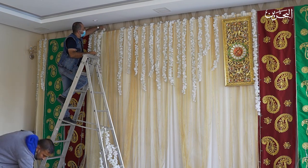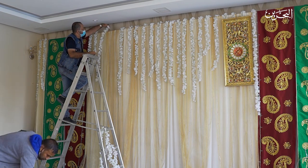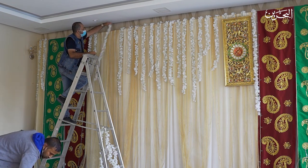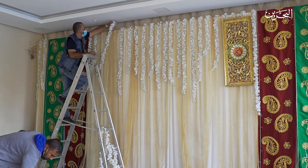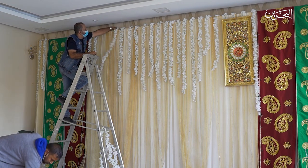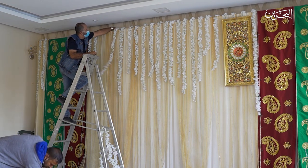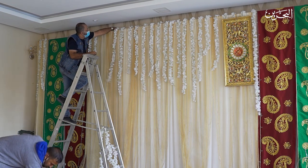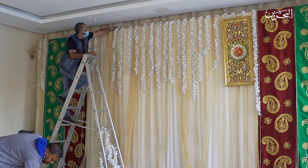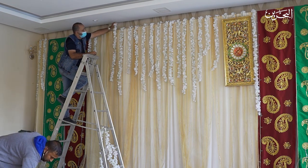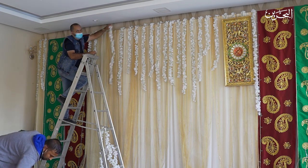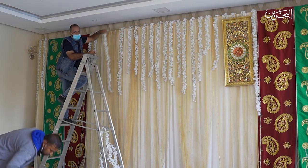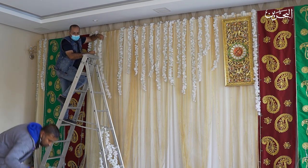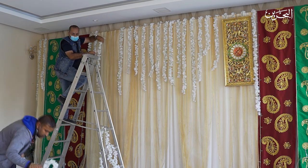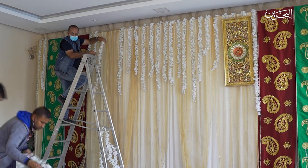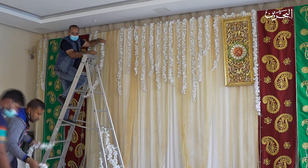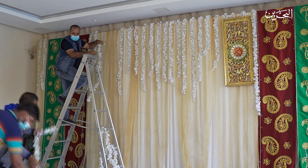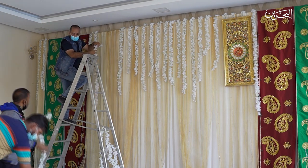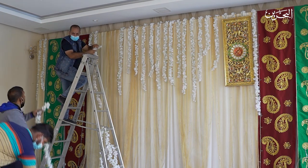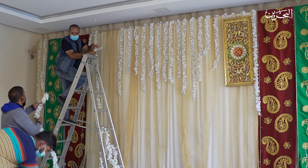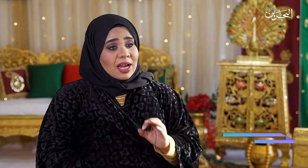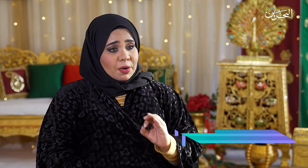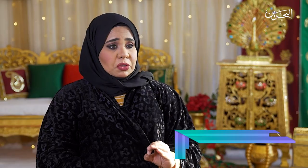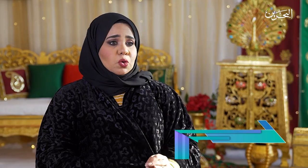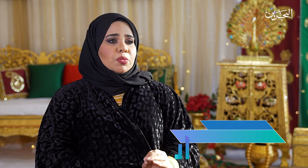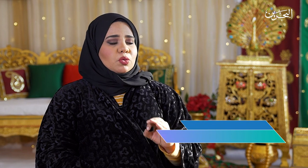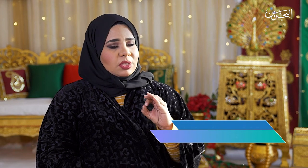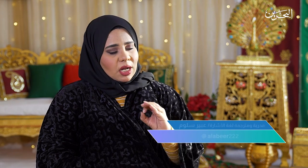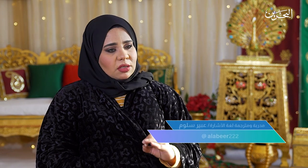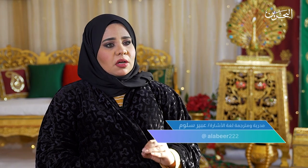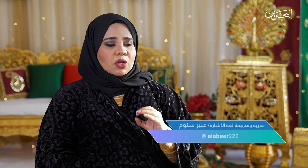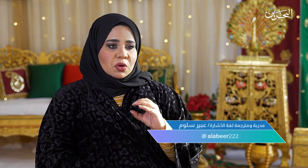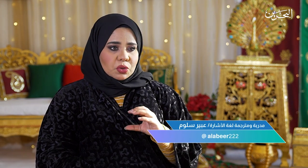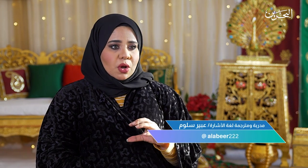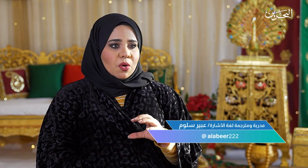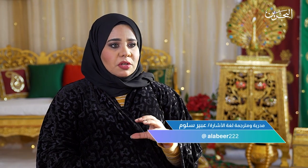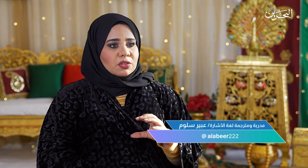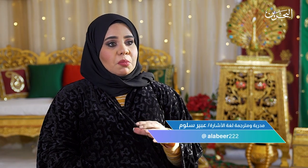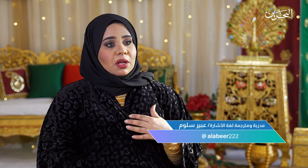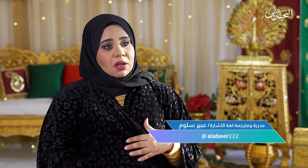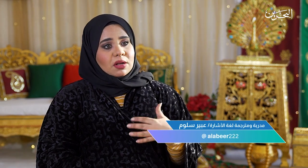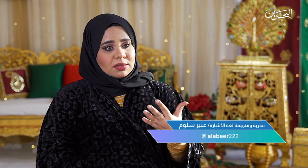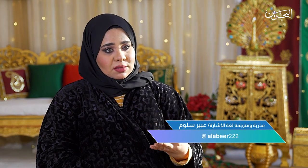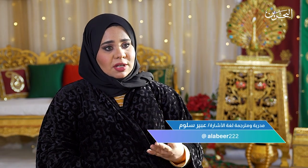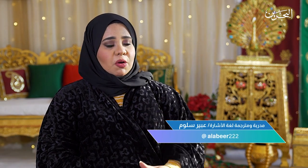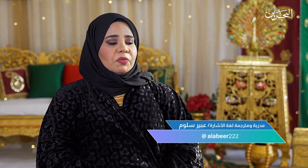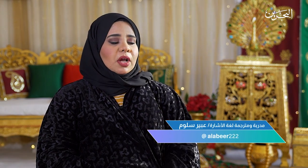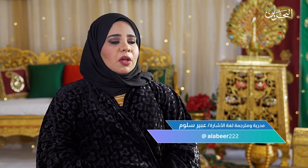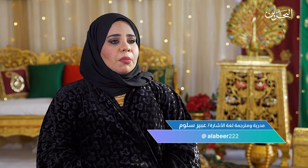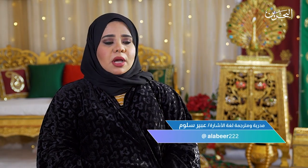طبعاً إحنا إذا بنتكلم عن التحديات أو الصعوبات، أكبر الصعوبات والتحديات اللي يواجهون أخواننا الصم من خلال تعرفي عليهم